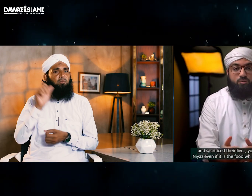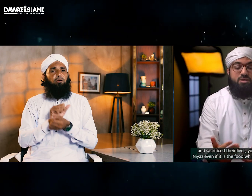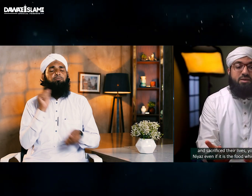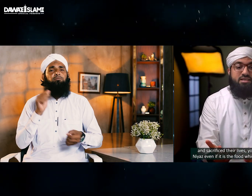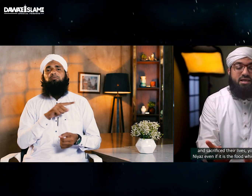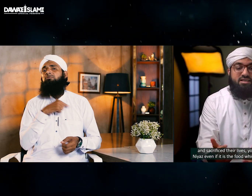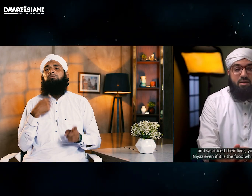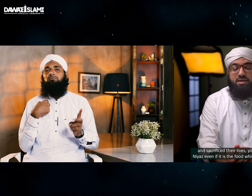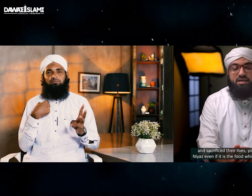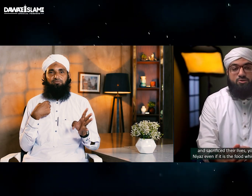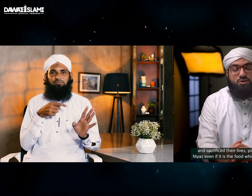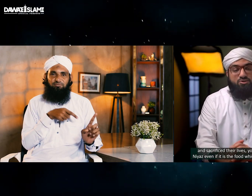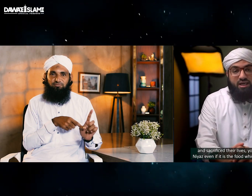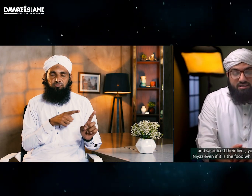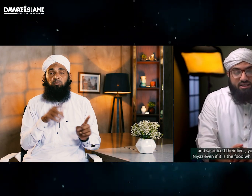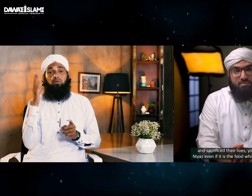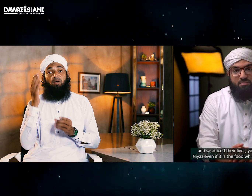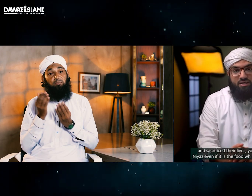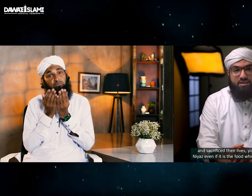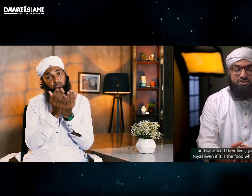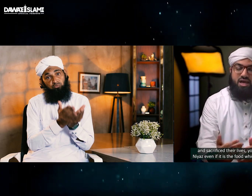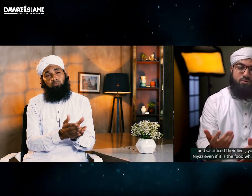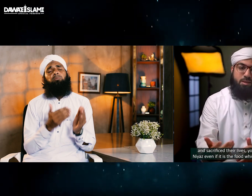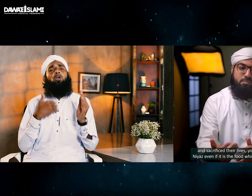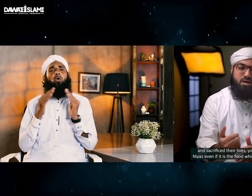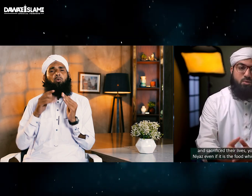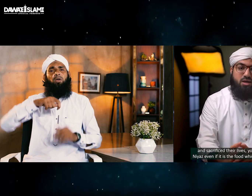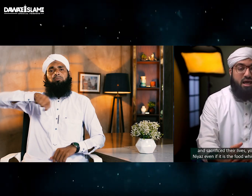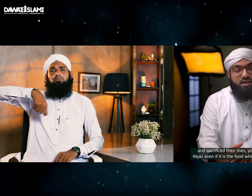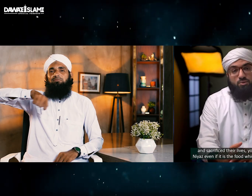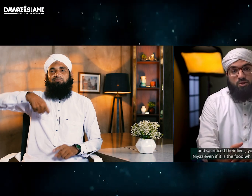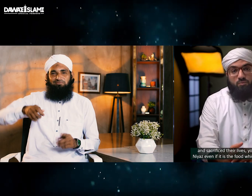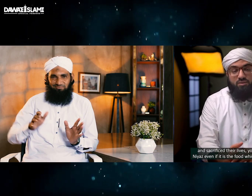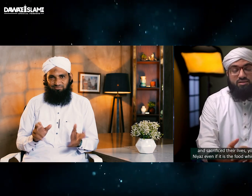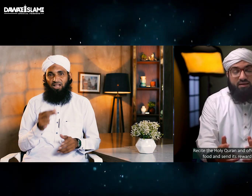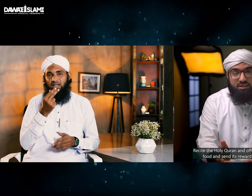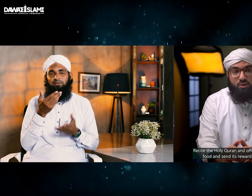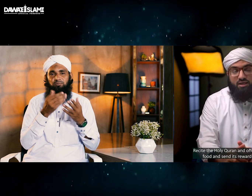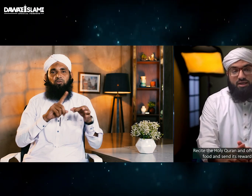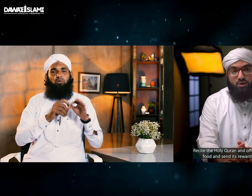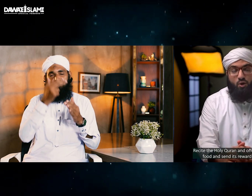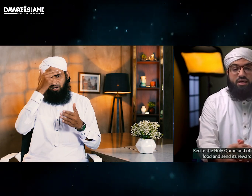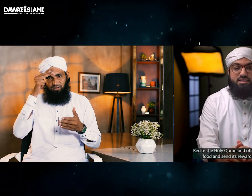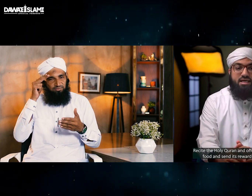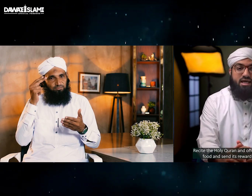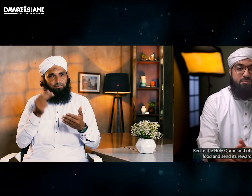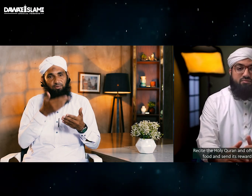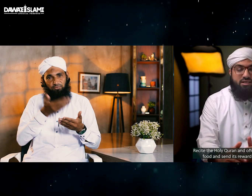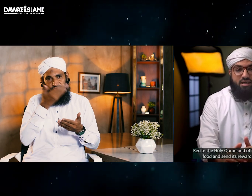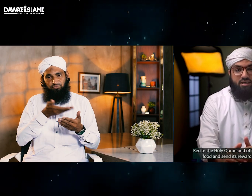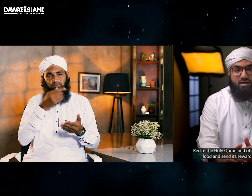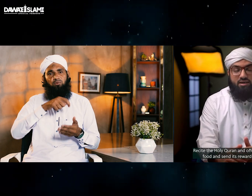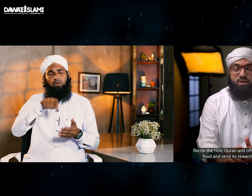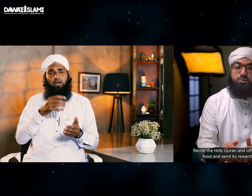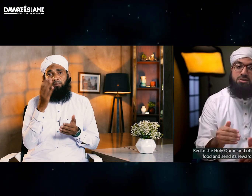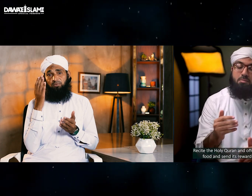کی، ان سب کے ایصال ثواب کے لیے کچھ نہ کچھ نیاز کا اہتمام کریں، چاہے وہ گھر میں پکا ہوا کھانا ہی کیوں نہ ہو۔ تلاوت قرآن کریں اور اسی کھانے پر